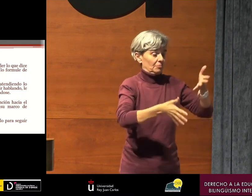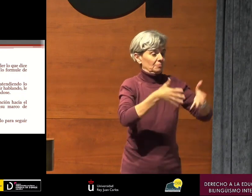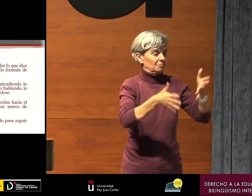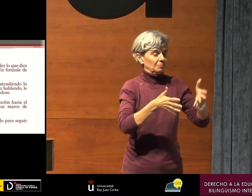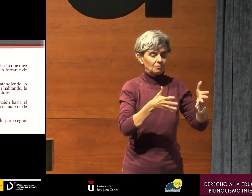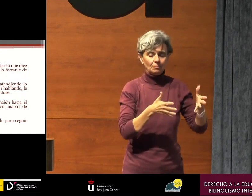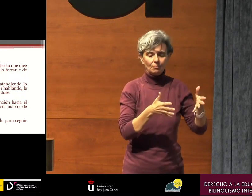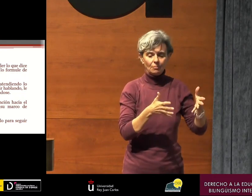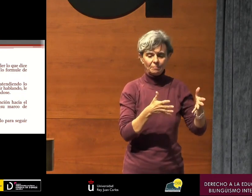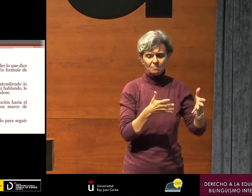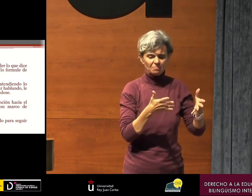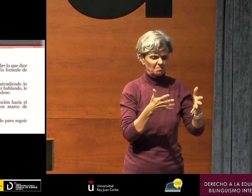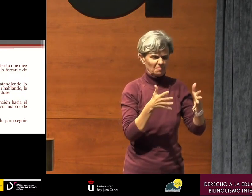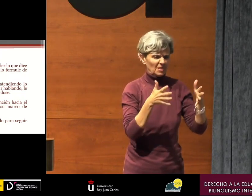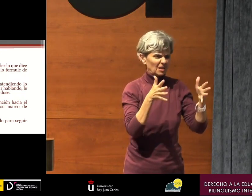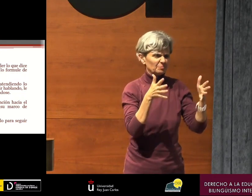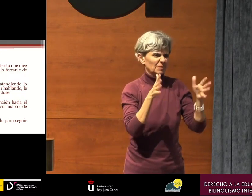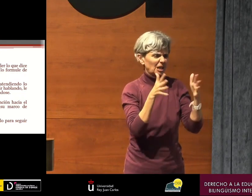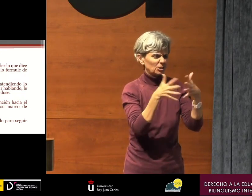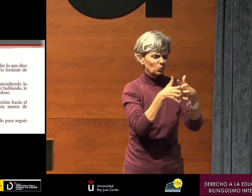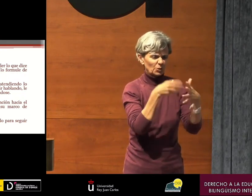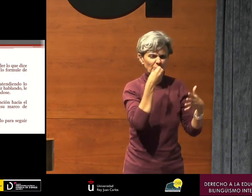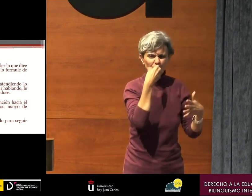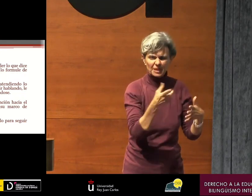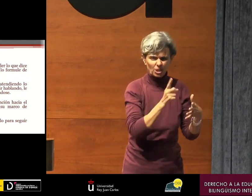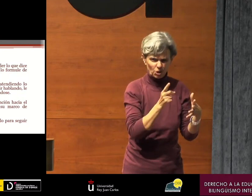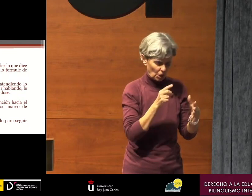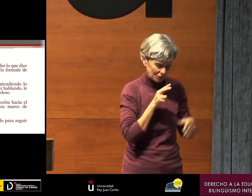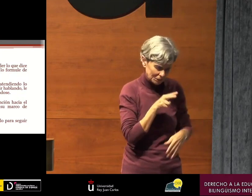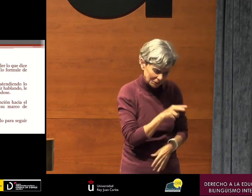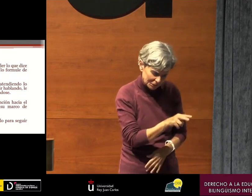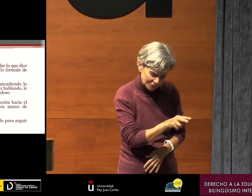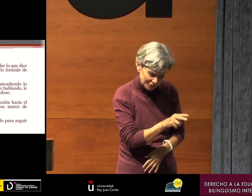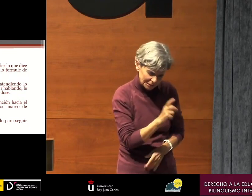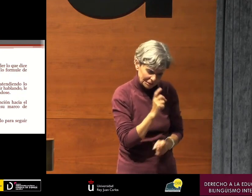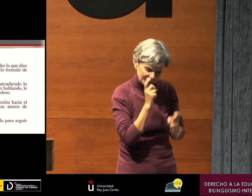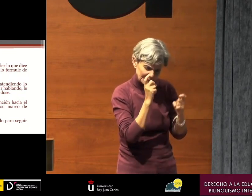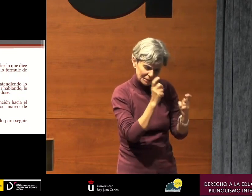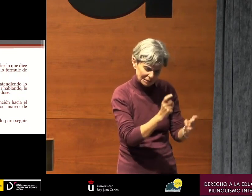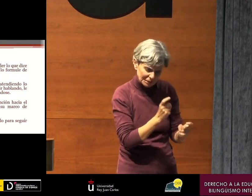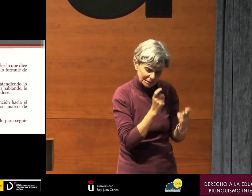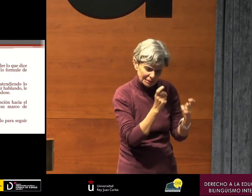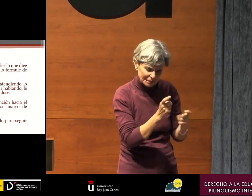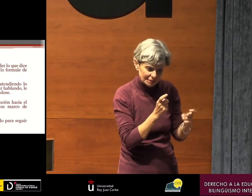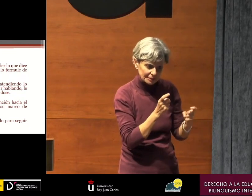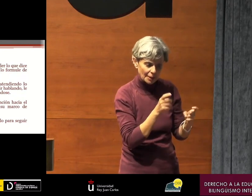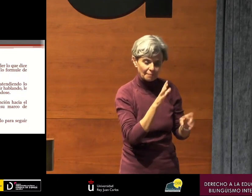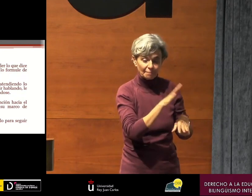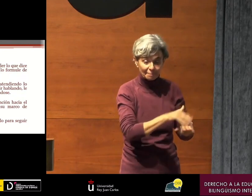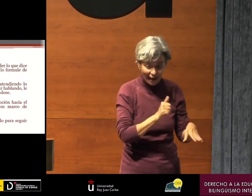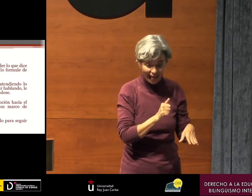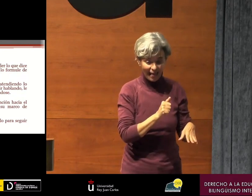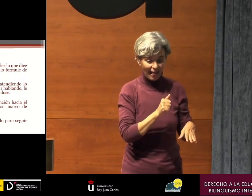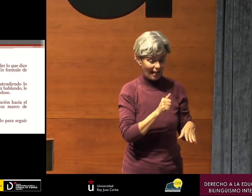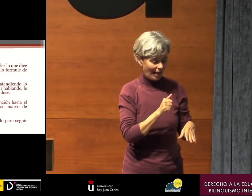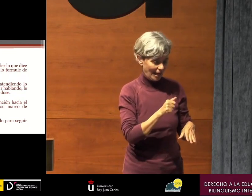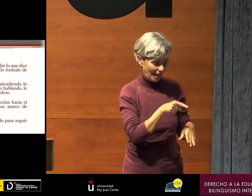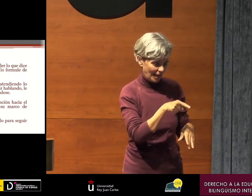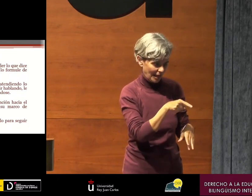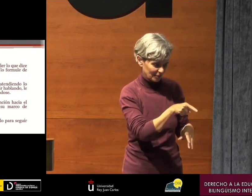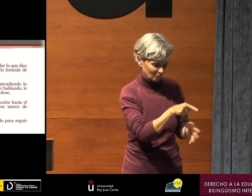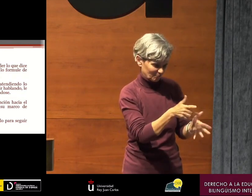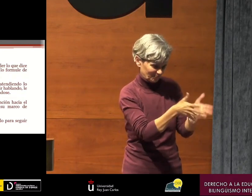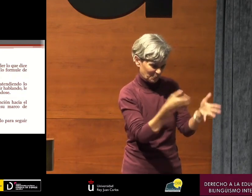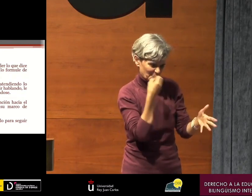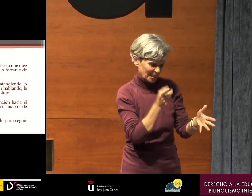sino una escucha activa. Que lo que se entiende como tal es, a pesar de que la persona que nos está trasladando